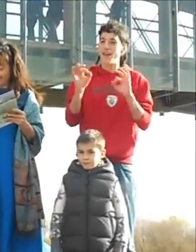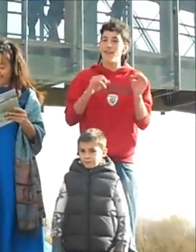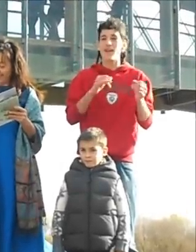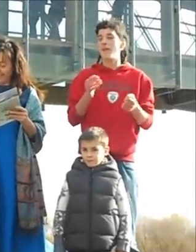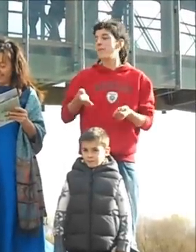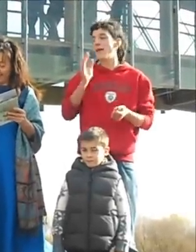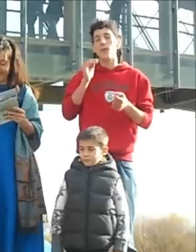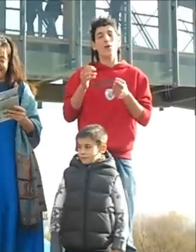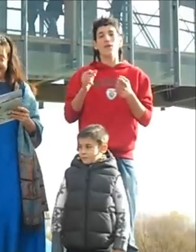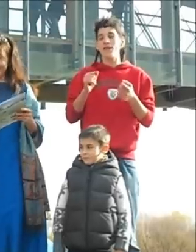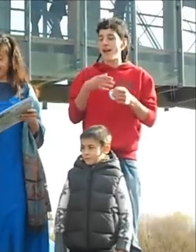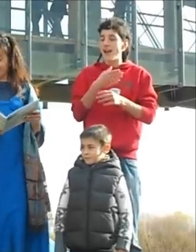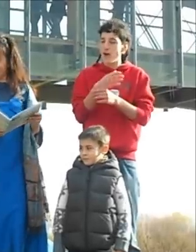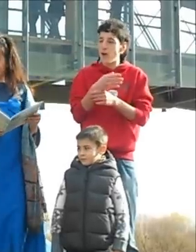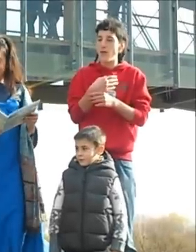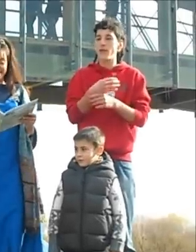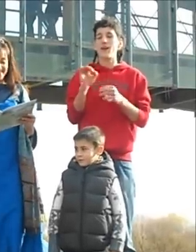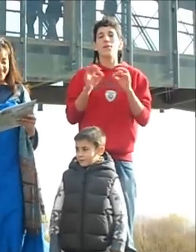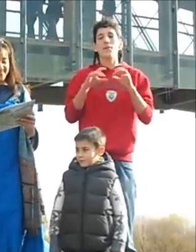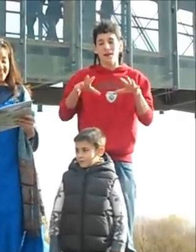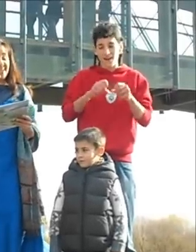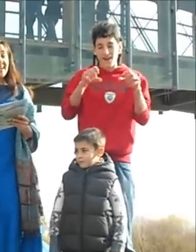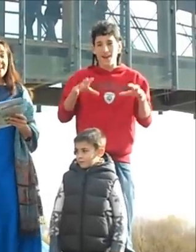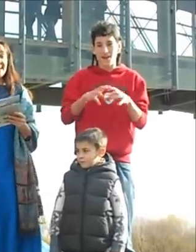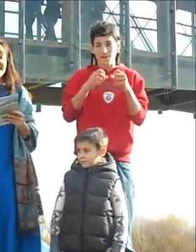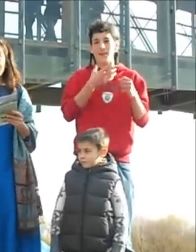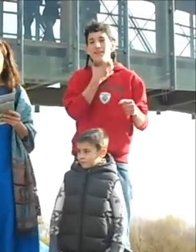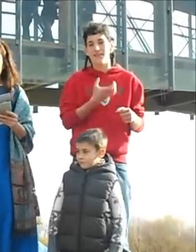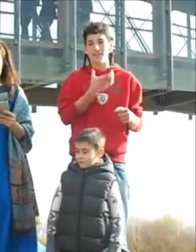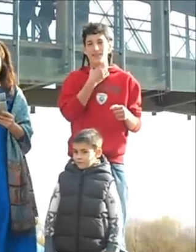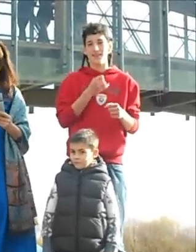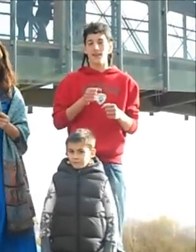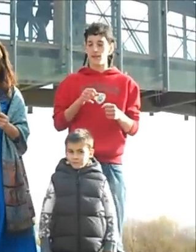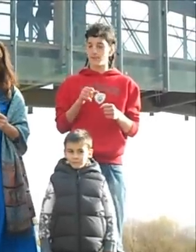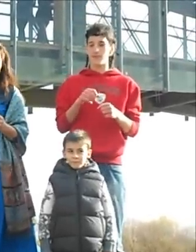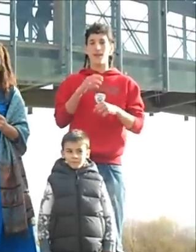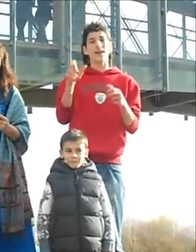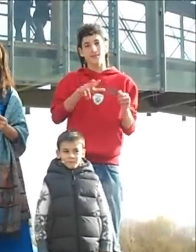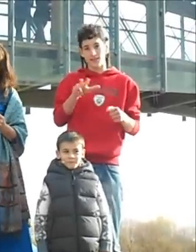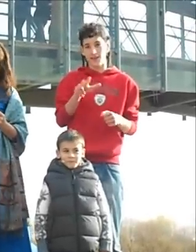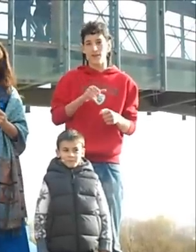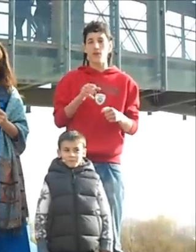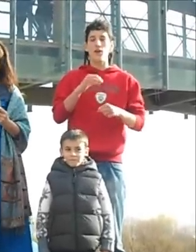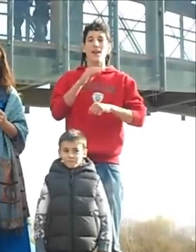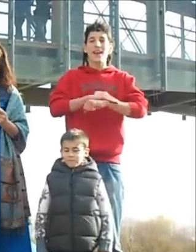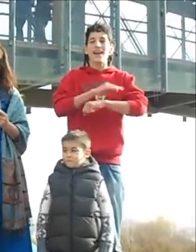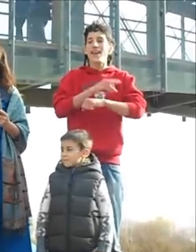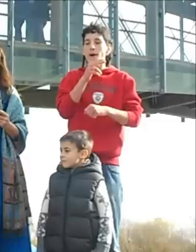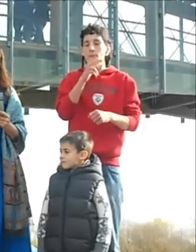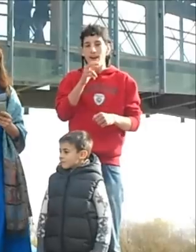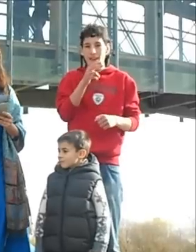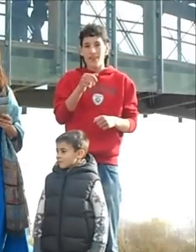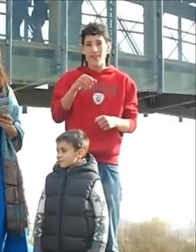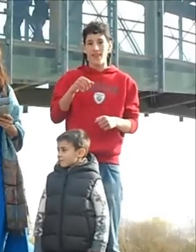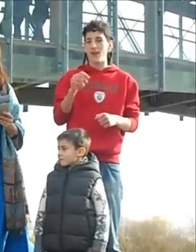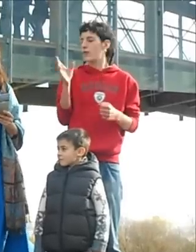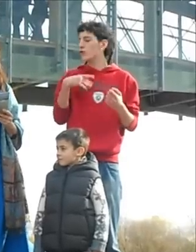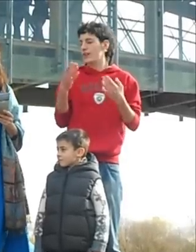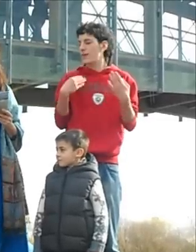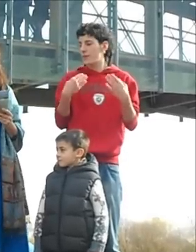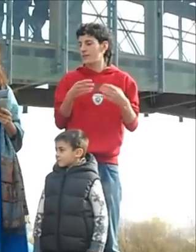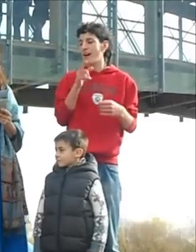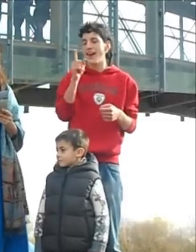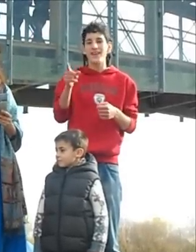zukaldera orea prestatzera, kroak. La rana verde beñat no tiene prisa. Ella es la encargada